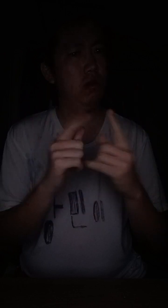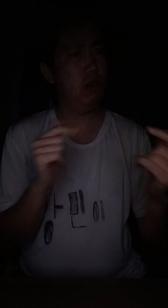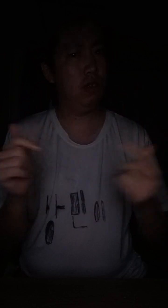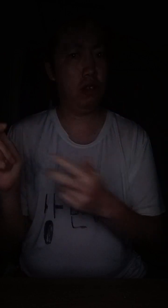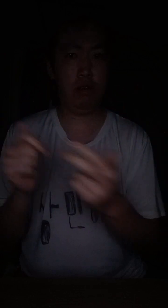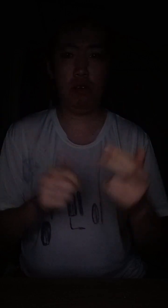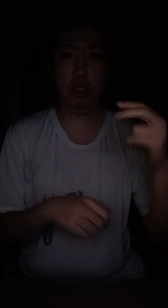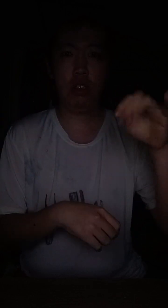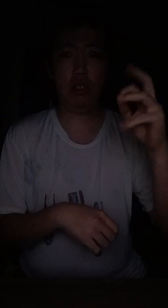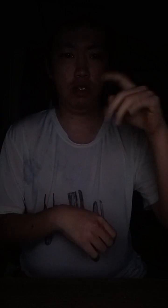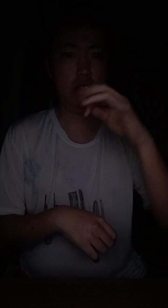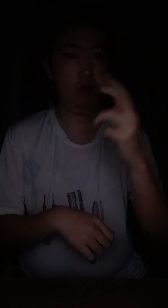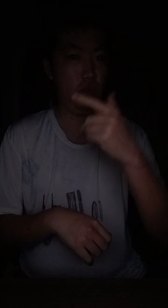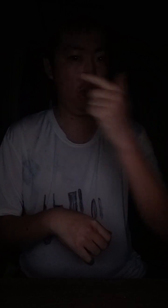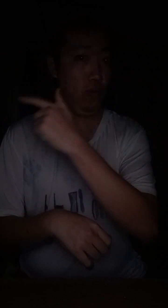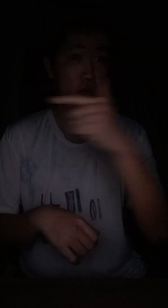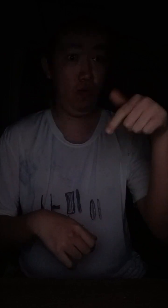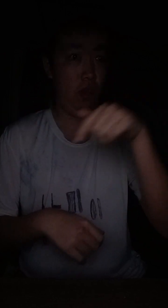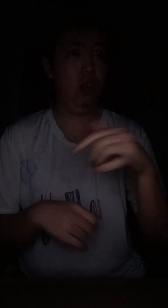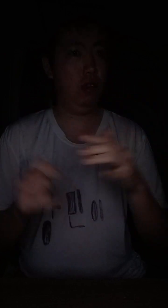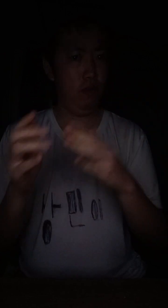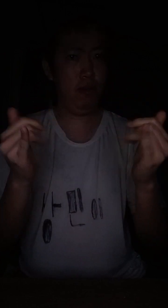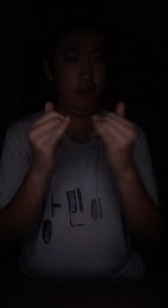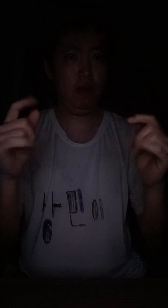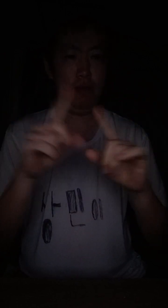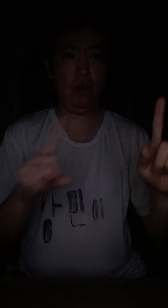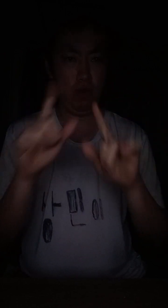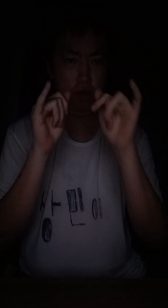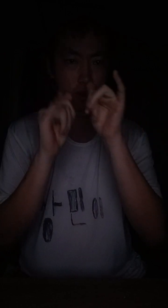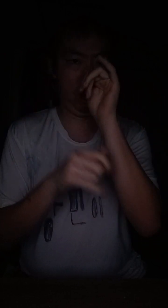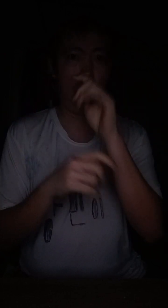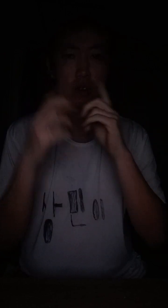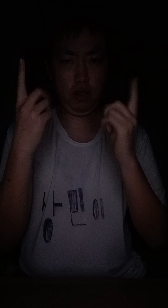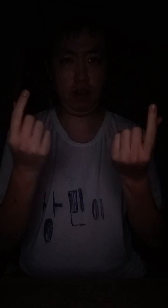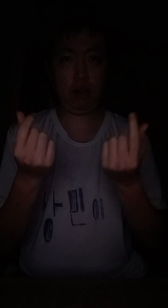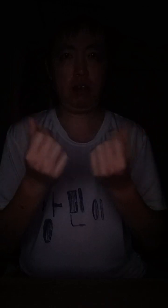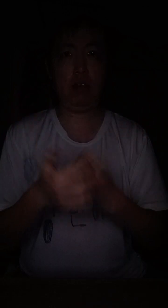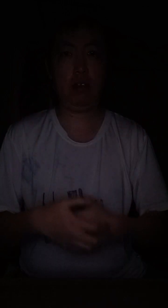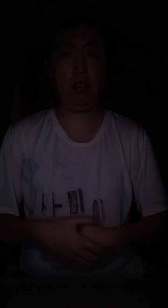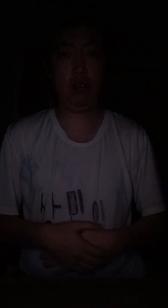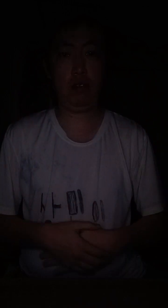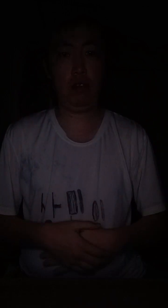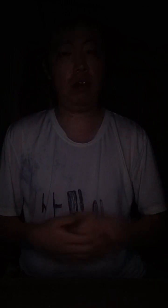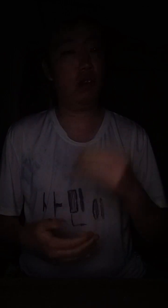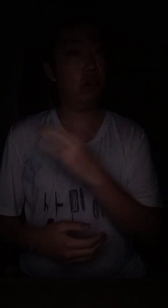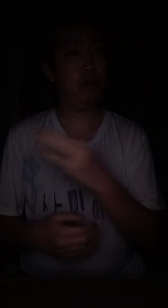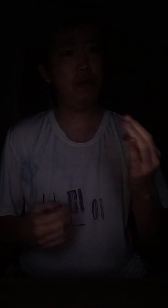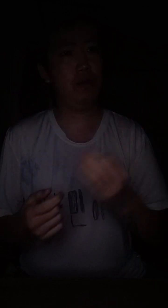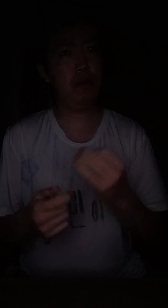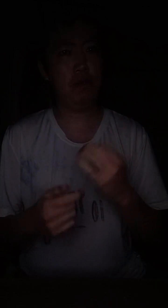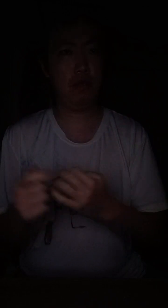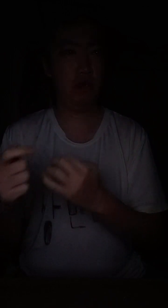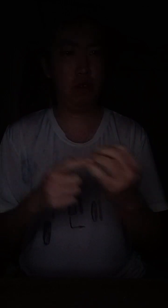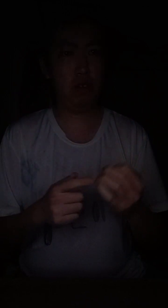미달하는 주거지에는 지자체가 우선적으로 필요한 조치를 하도록 돼 있습니다. 전문가들은 관할구청이 이동식